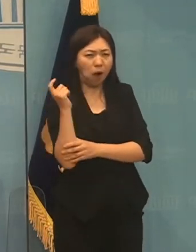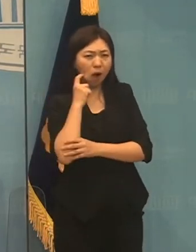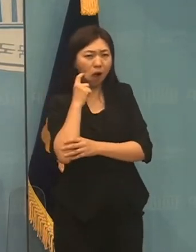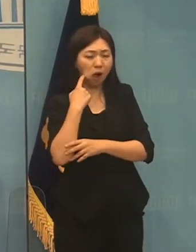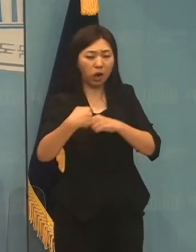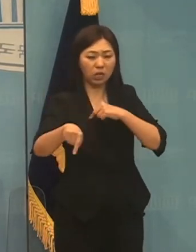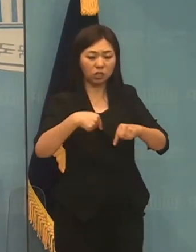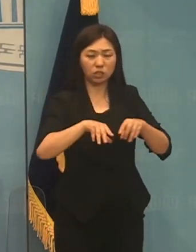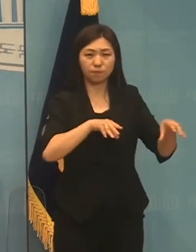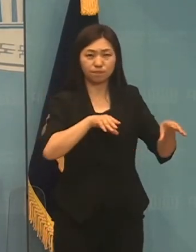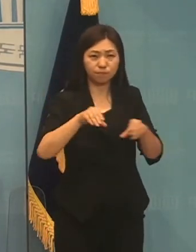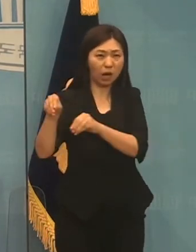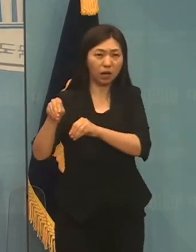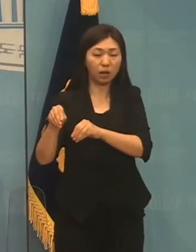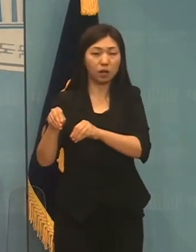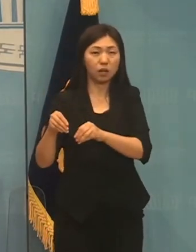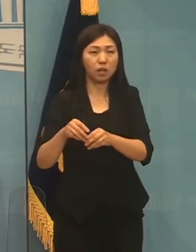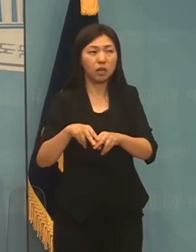정정당당한